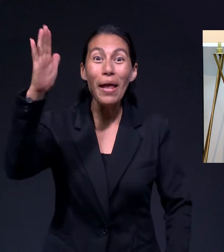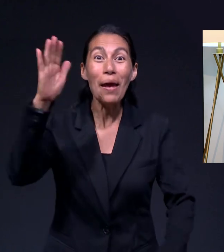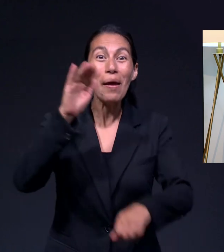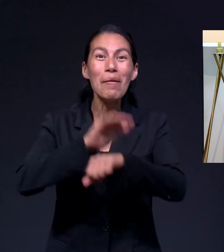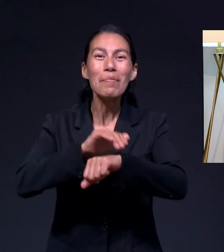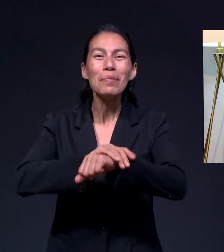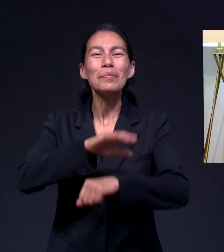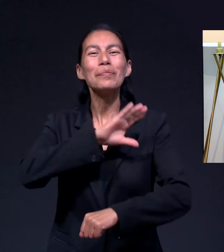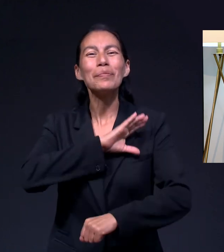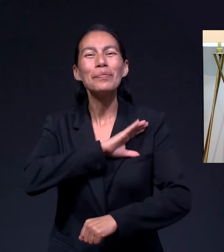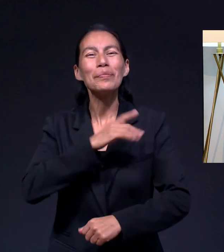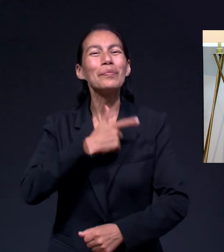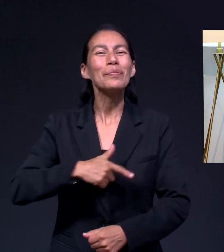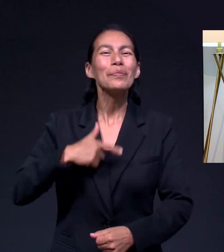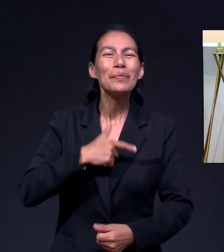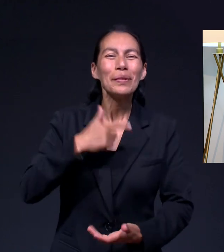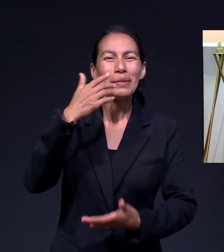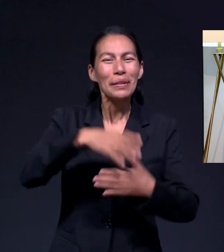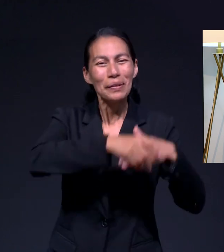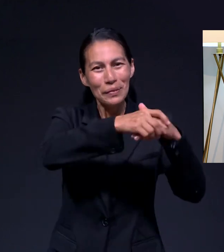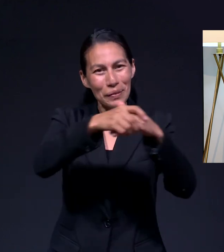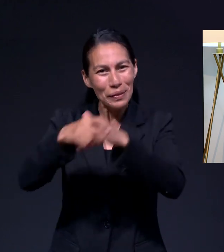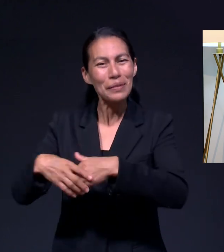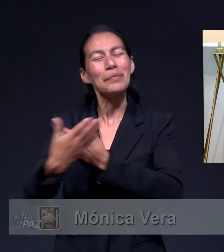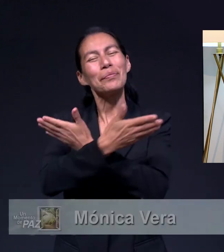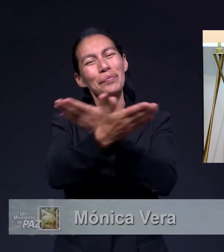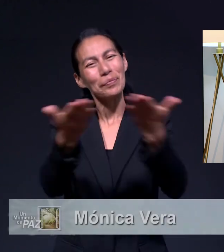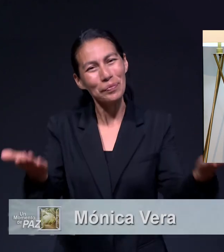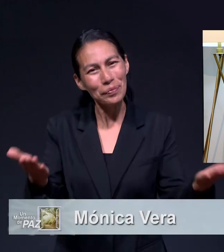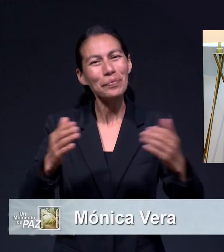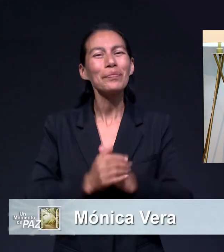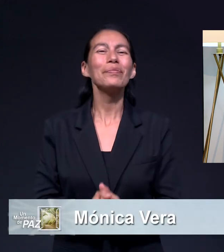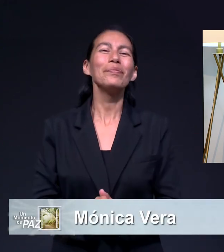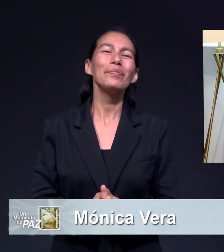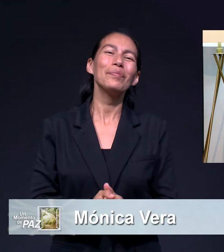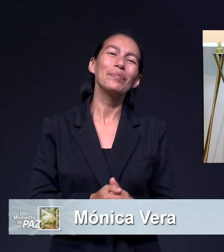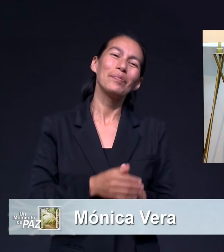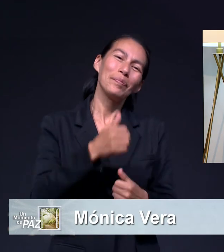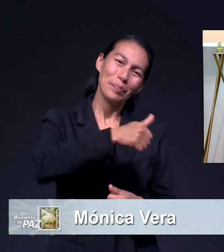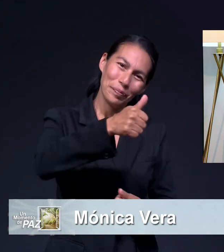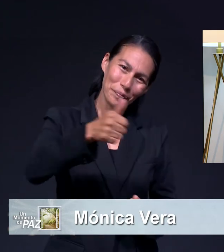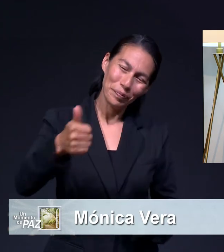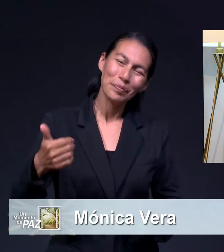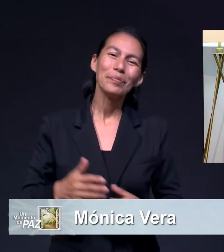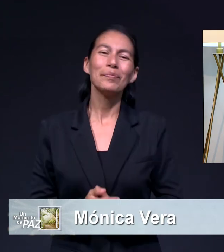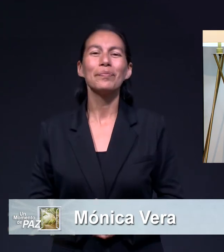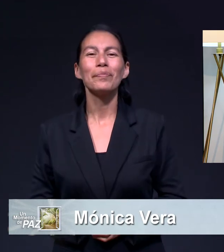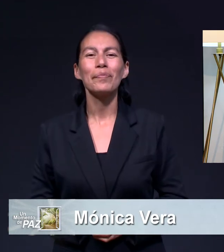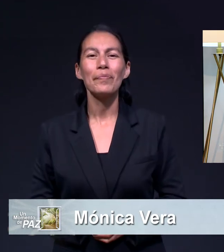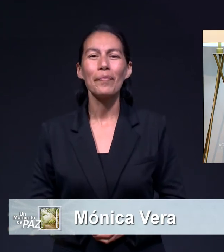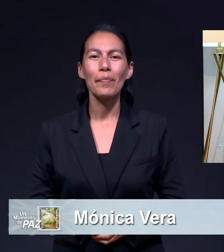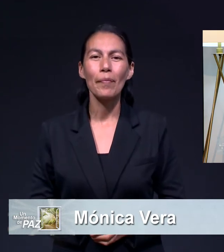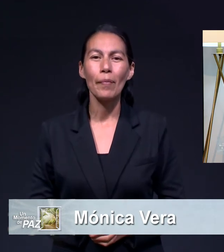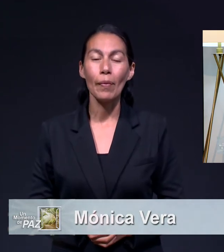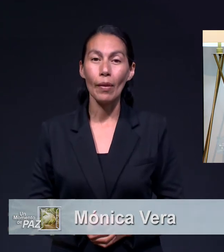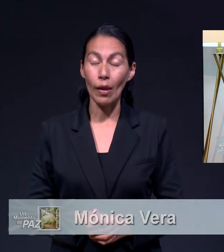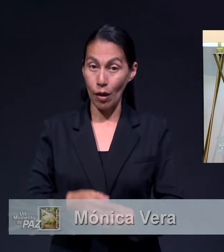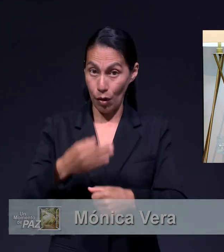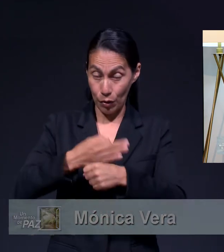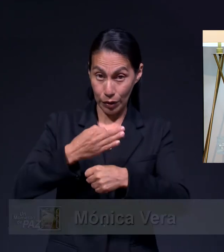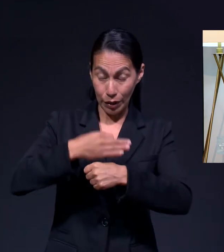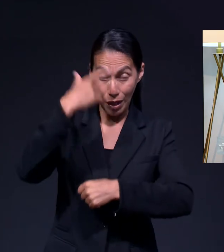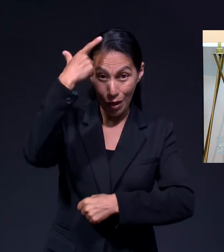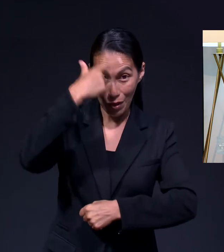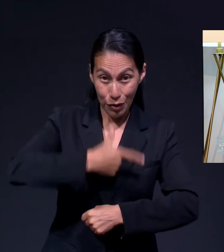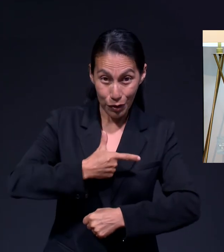qué tal queridos amigos qué gusto saludarles esta noche un abrazo cordial y virtual para todos ustedes